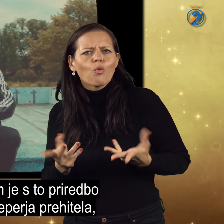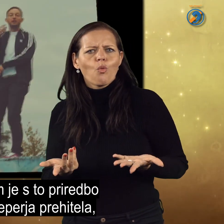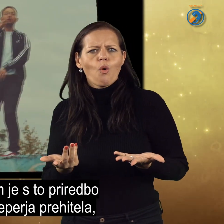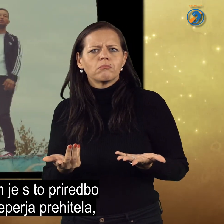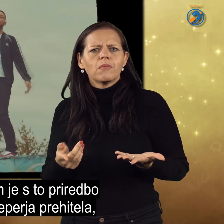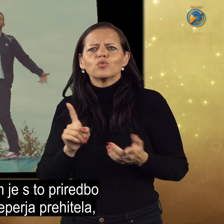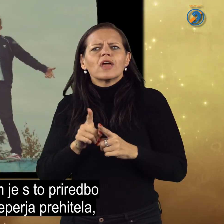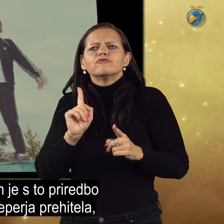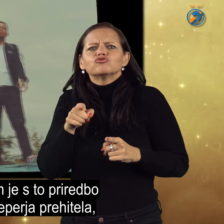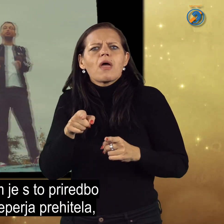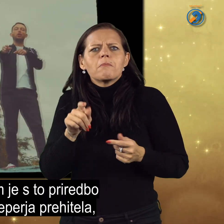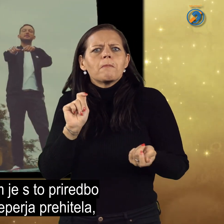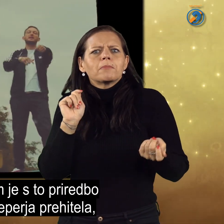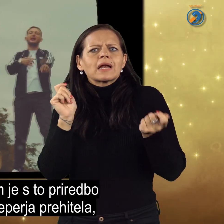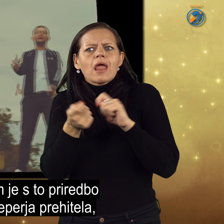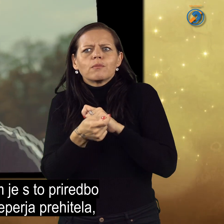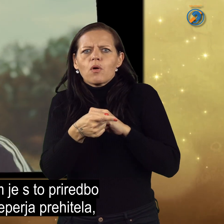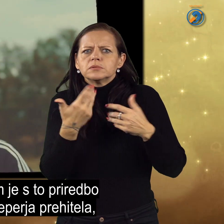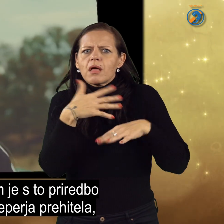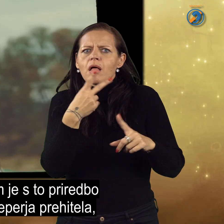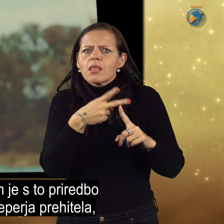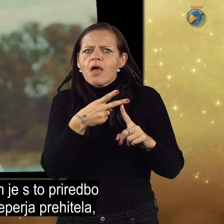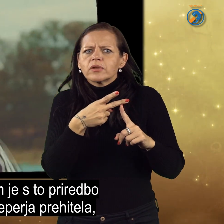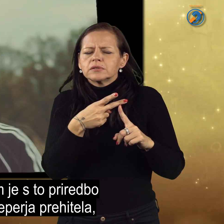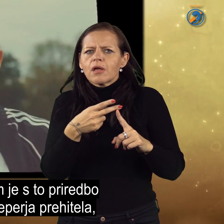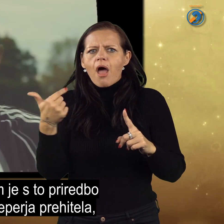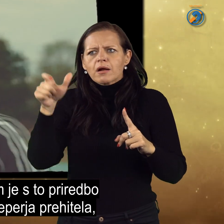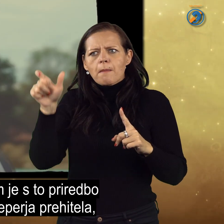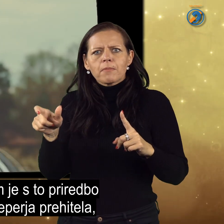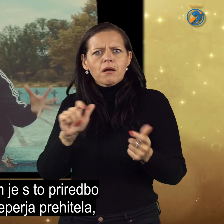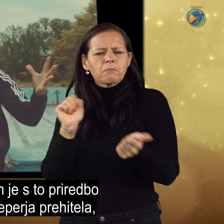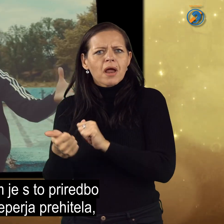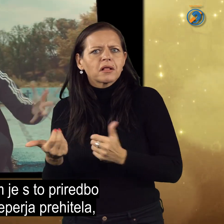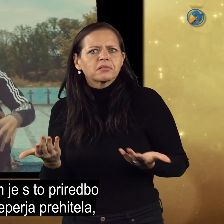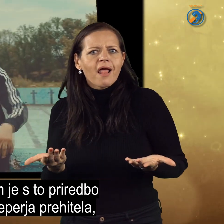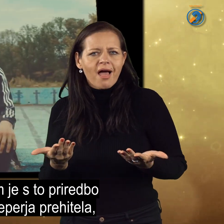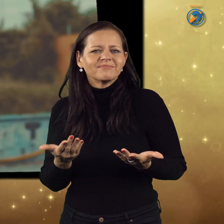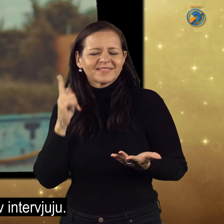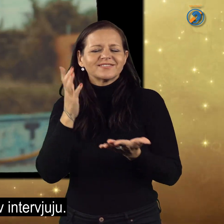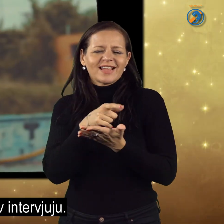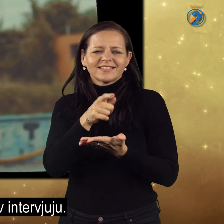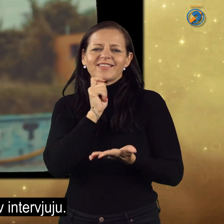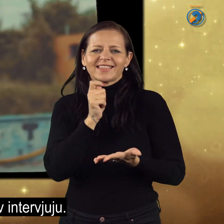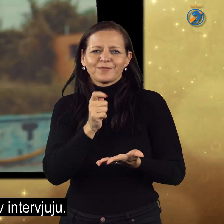Kako in v čem je s to priredbo Spletna TV reperja prehitela, izveste v intervjuju.